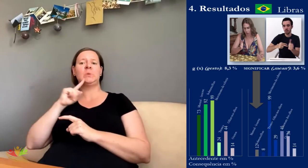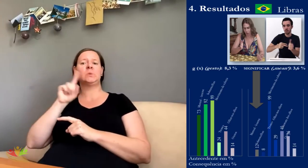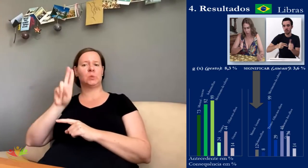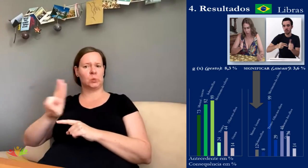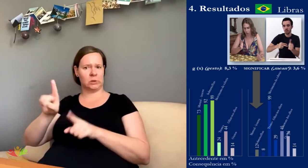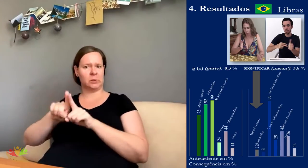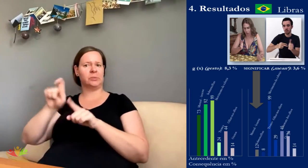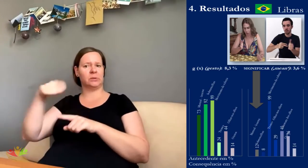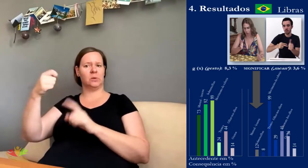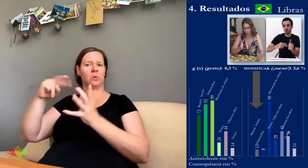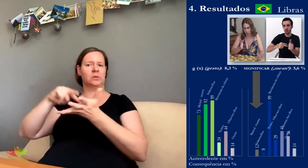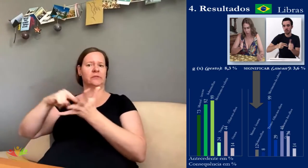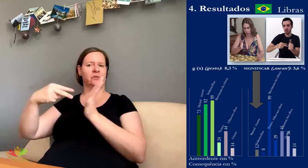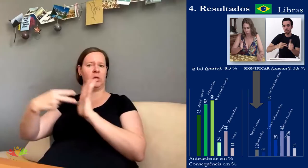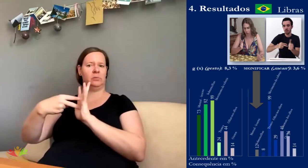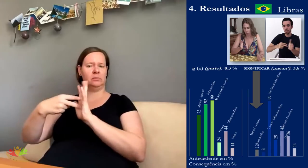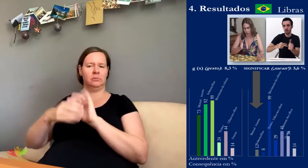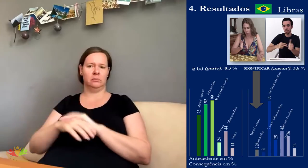para cima.